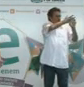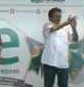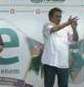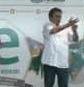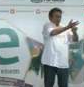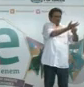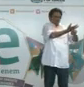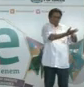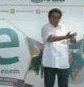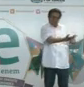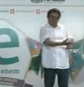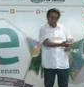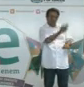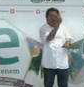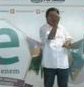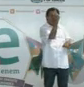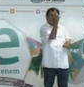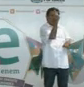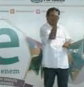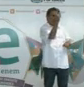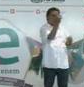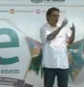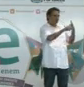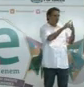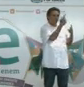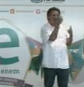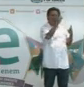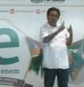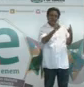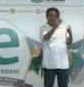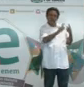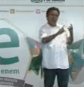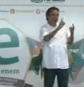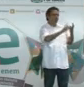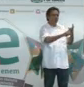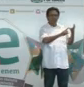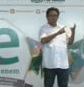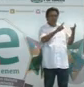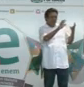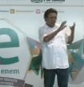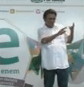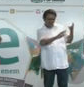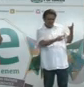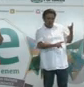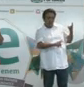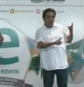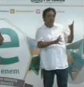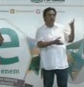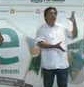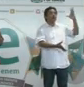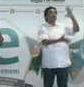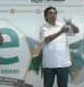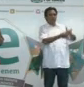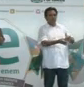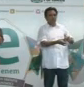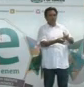de história, dessas conversas de literatura que você recebe, tudo isso na hora de escrever vira